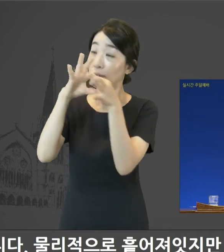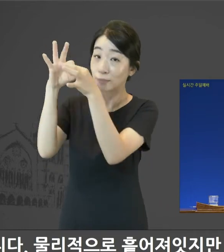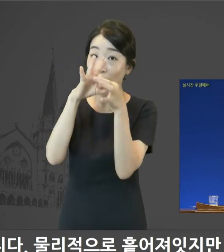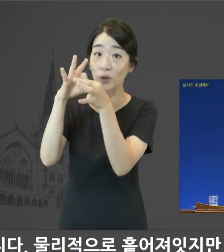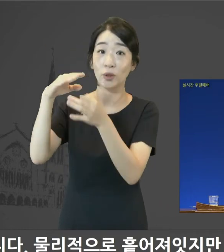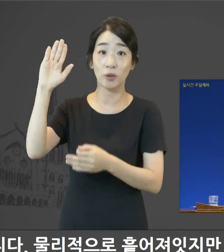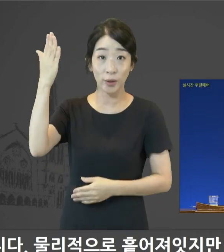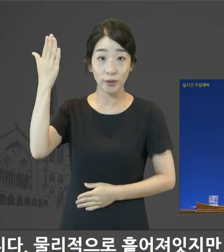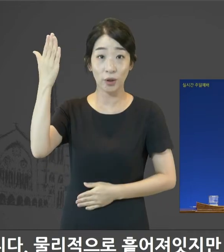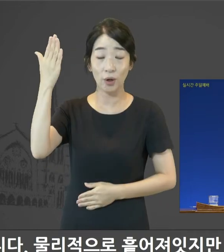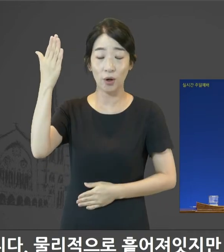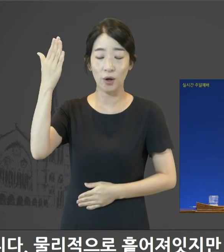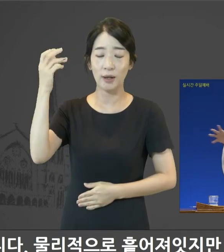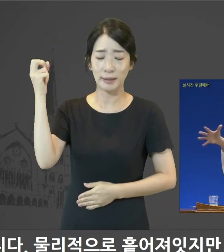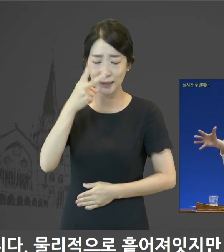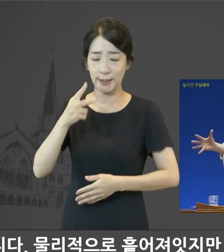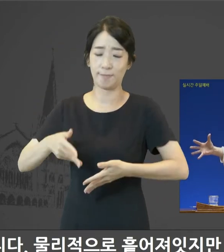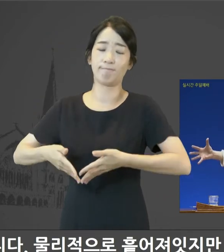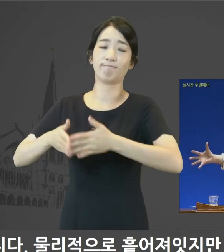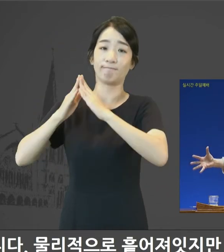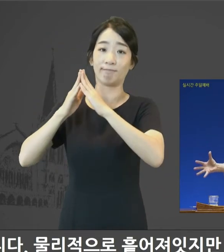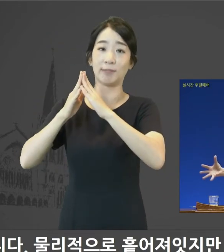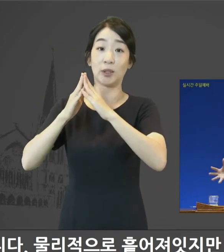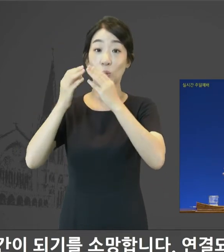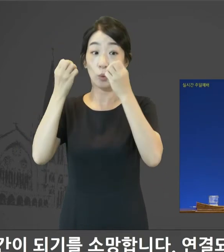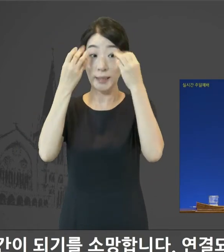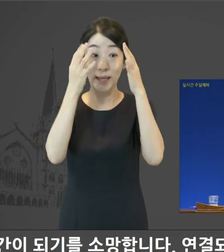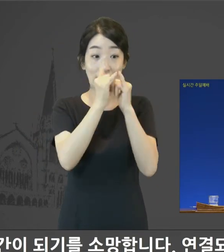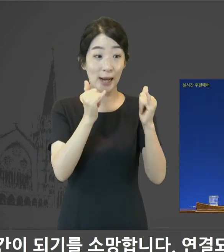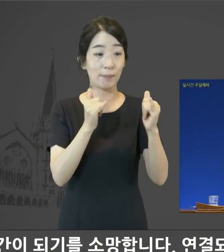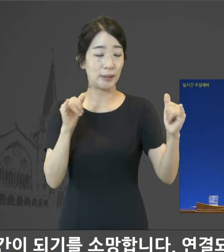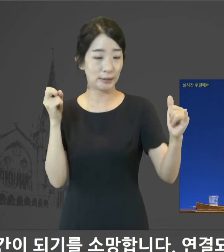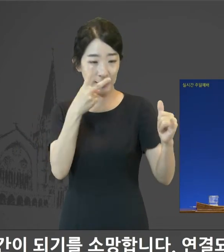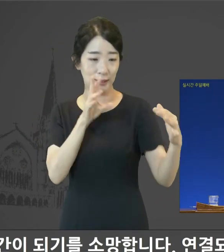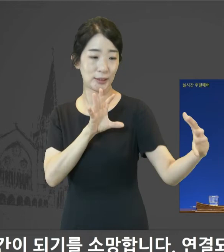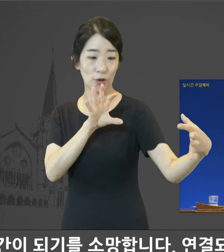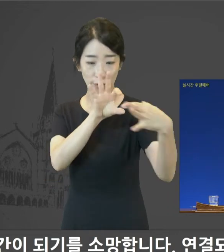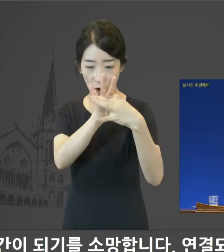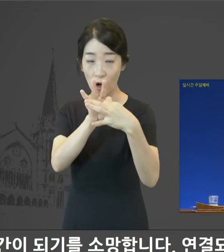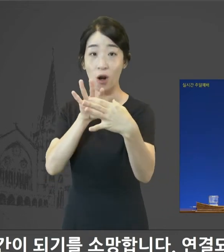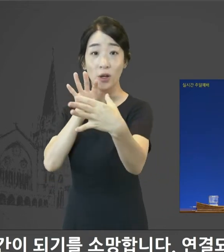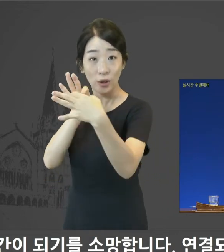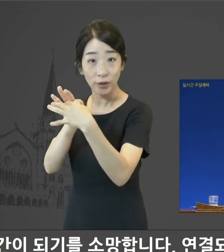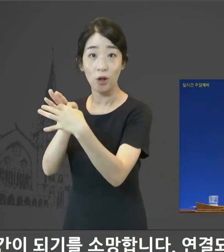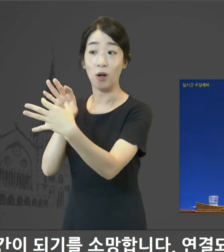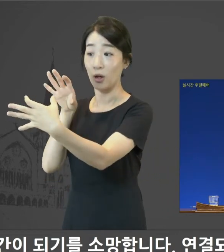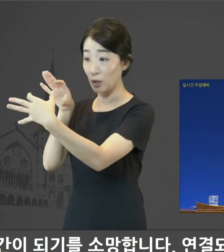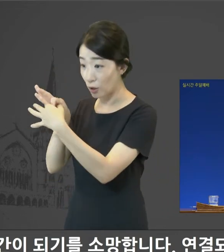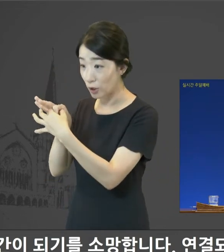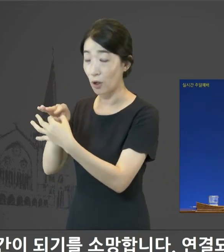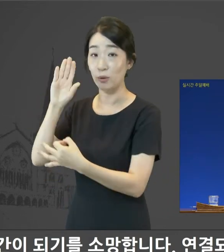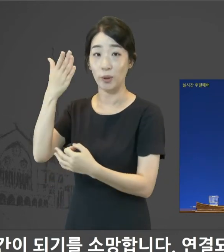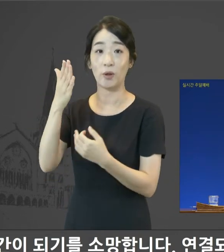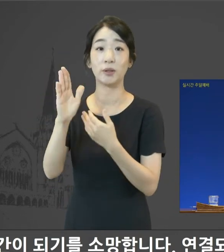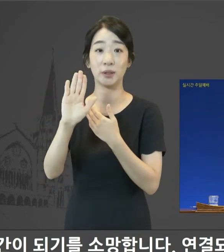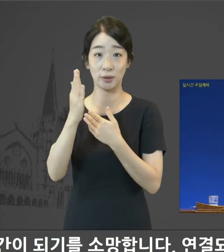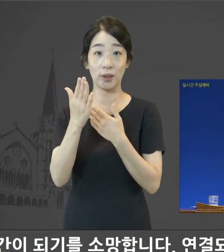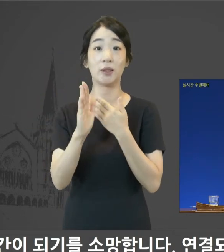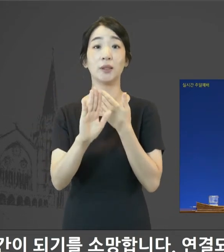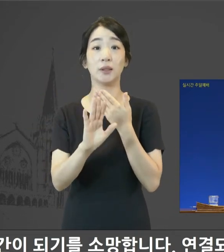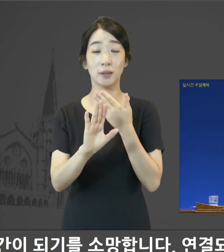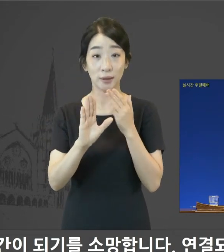세워질 때, 다시 다른 새 사람들과 우리 성도들과 깊게 연결이 되어질 때, 든든하게 연결이 되어질 때,